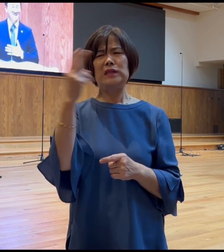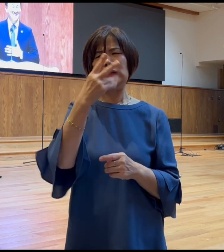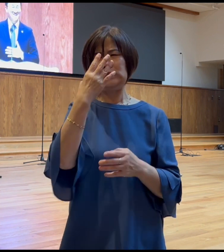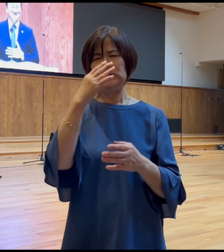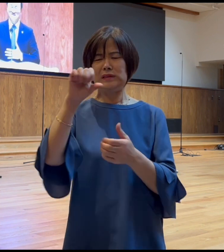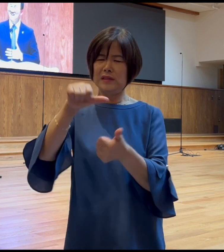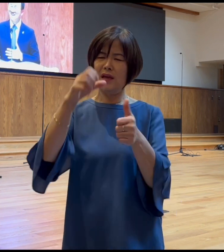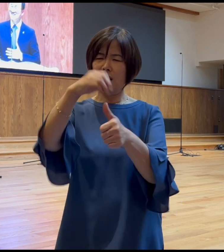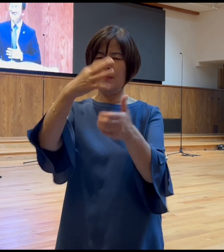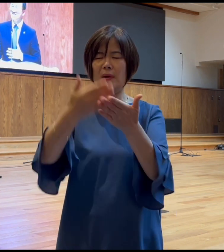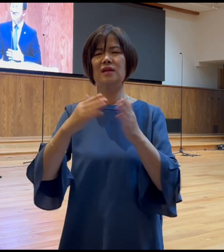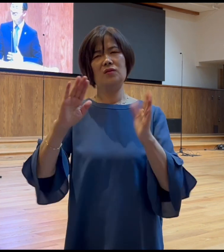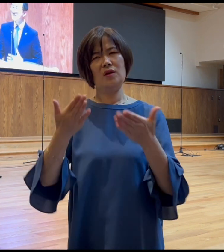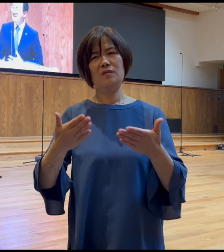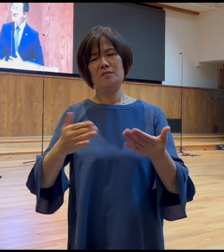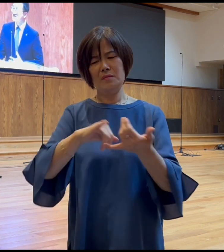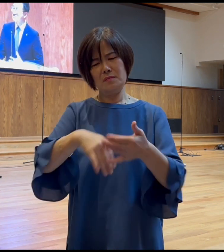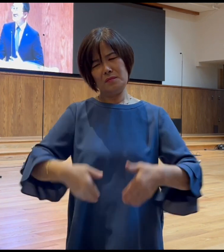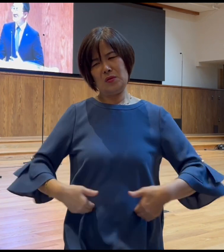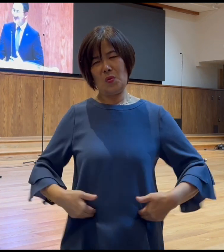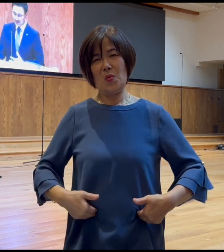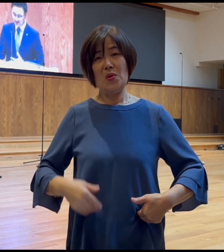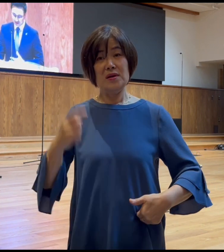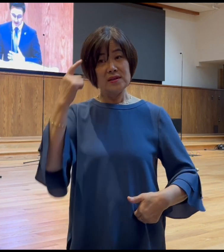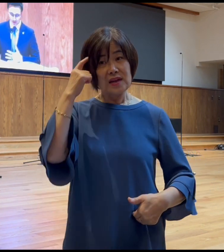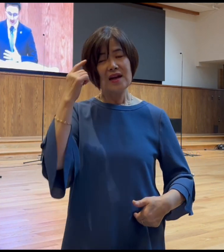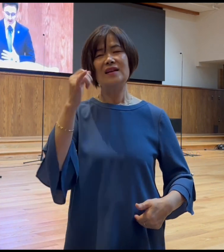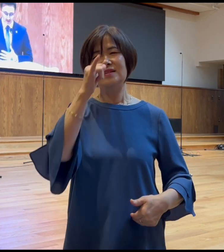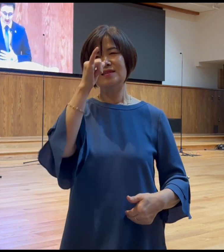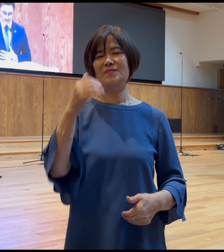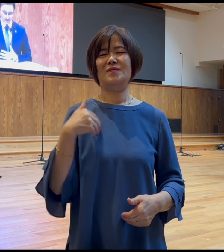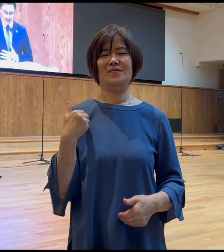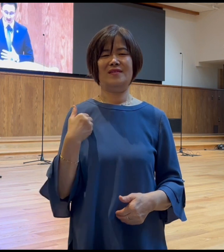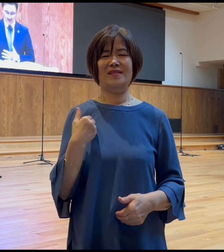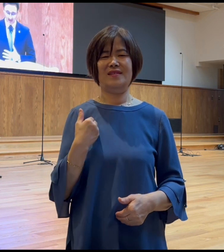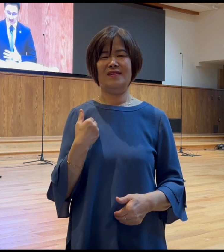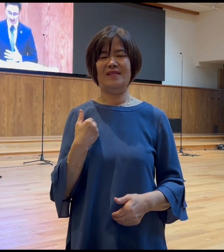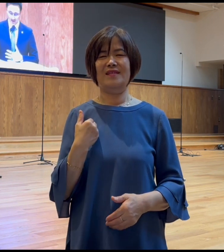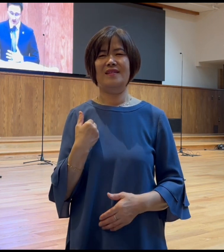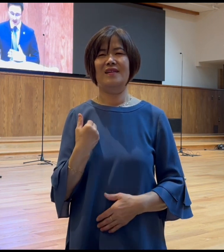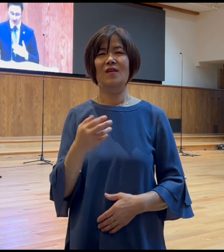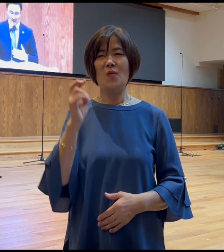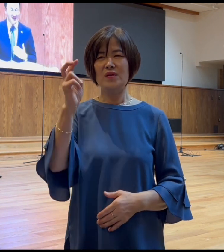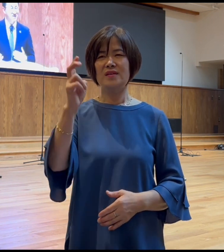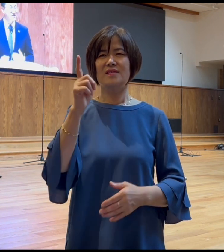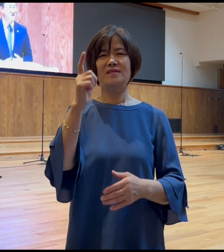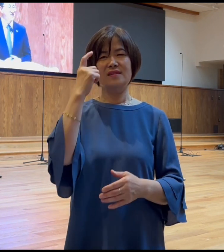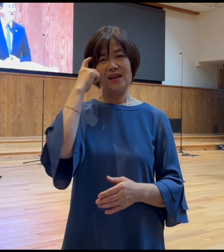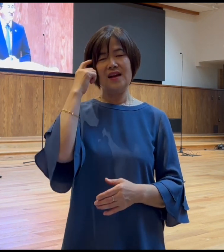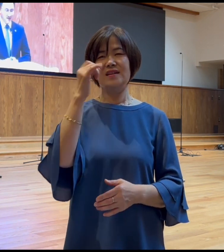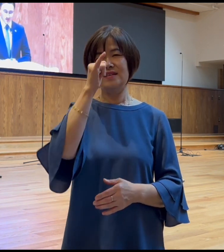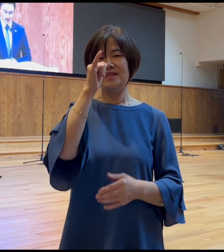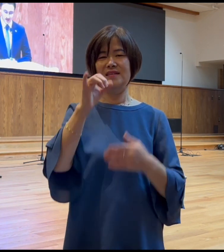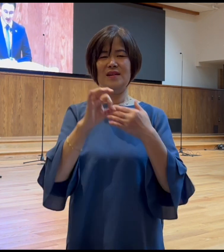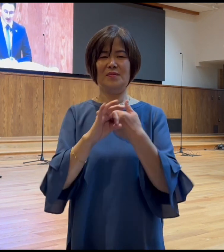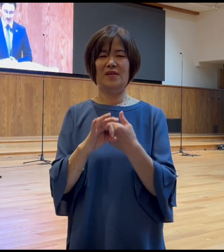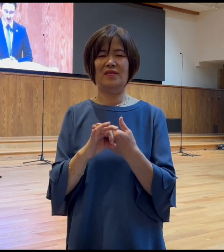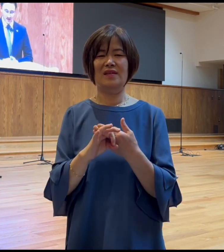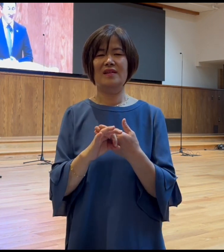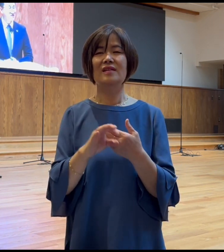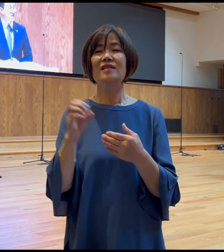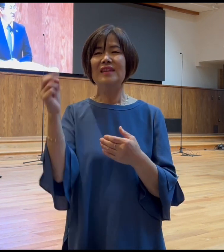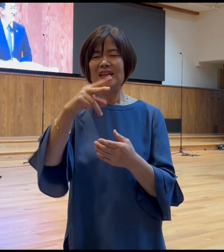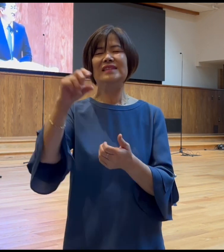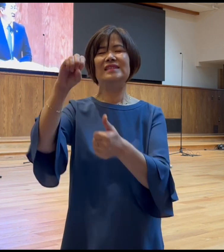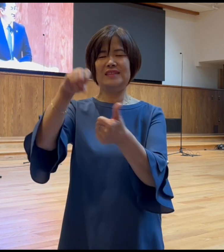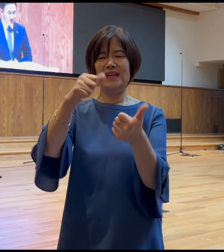세례를 받아야 되겠습니다, 이런 생각을 가지시는 분이 있을지 모르겠습니다. 혹시 그런 생각이 있으시다면